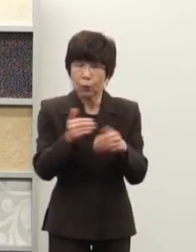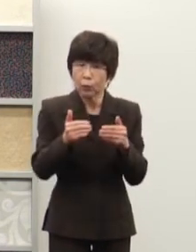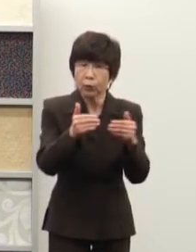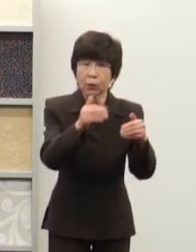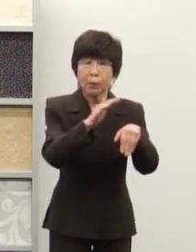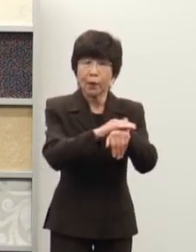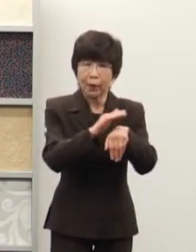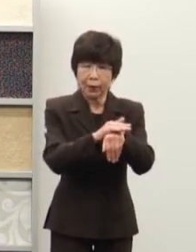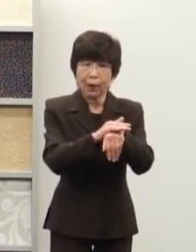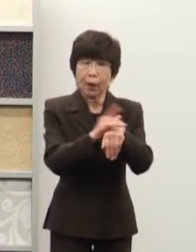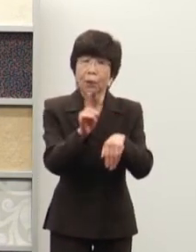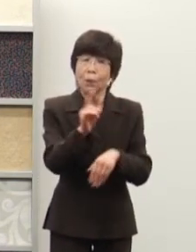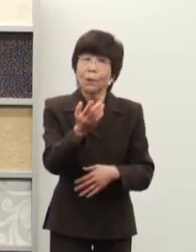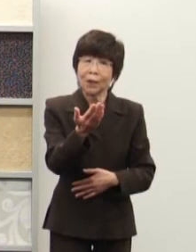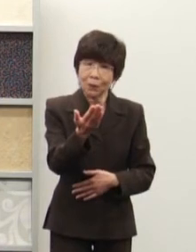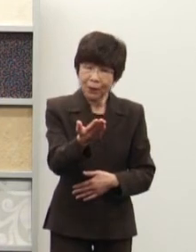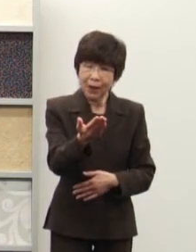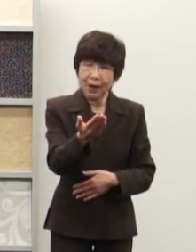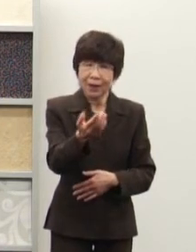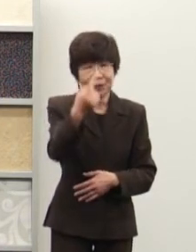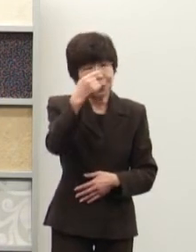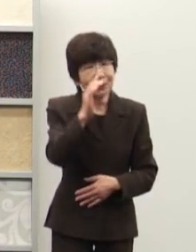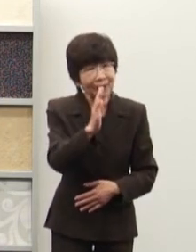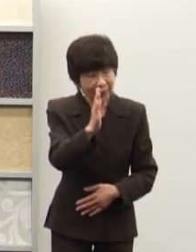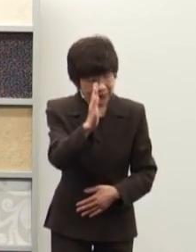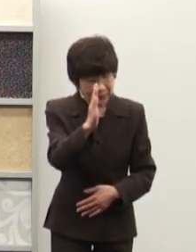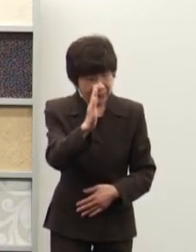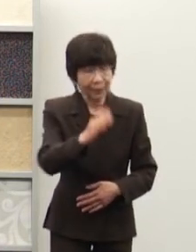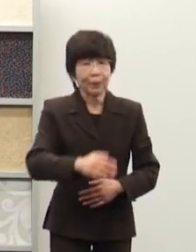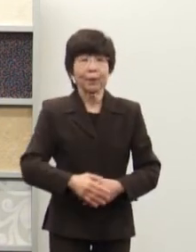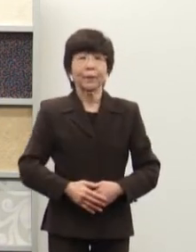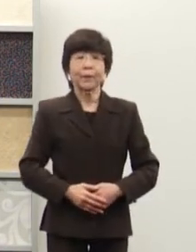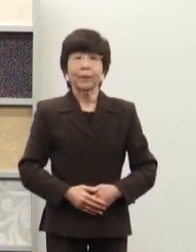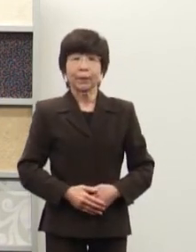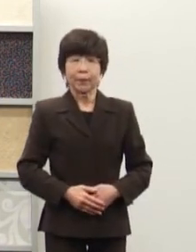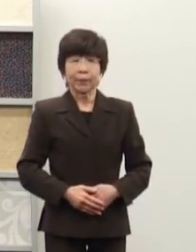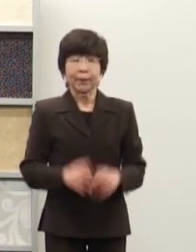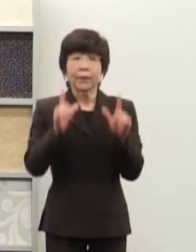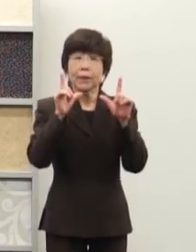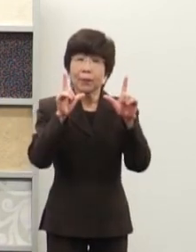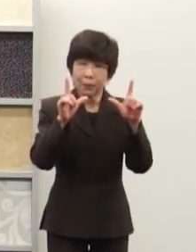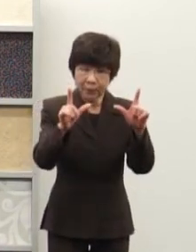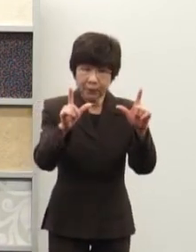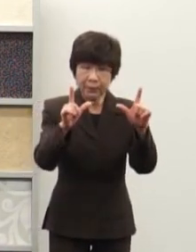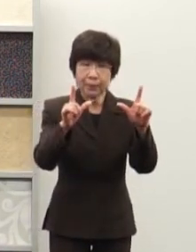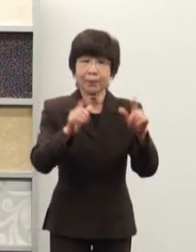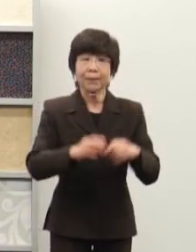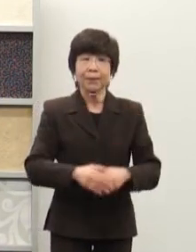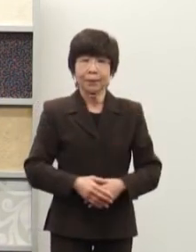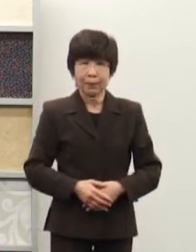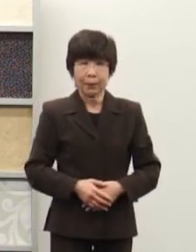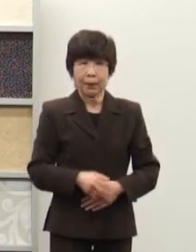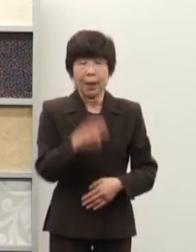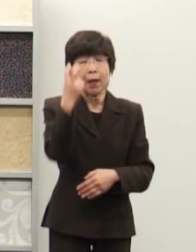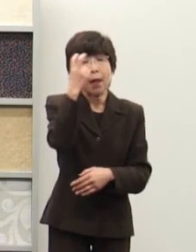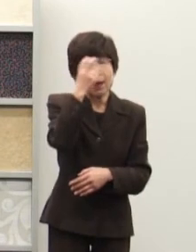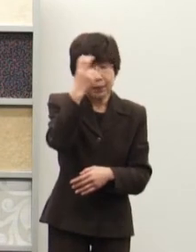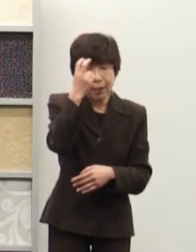うところ、どういうふうに考えているのか教えてもらえますか。 まあ、検査キットは保健所の件です